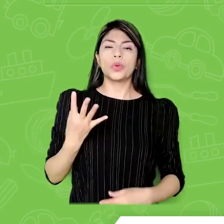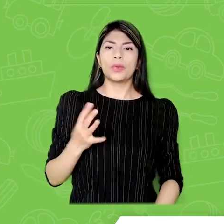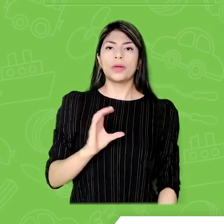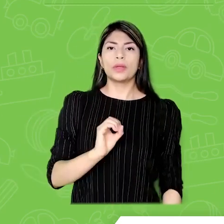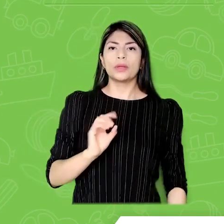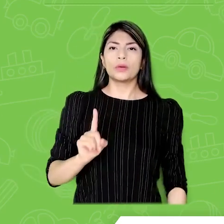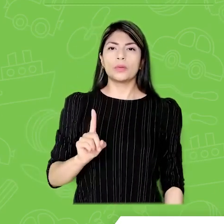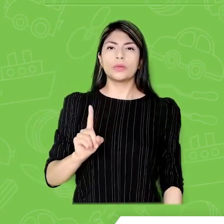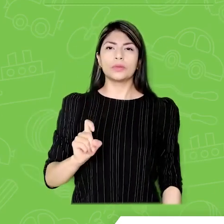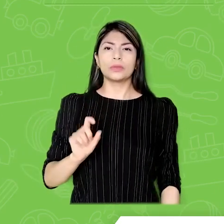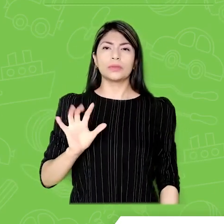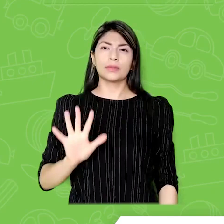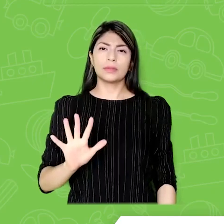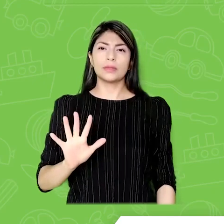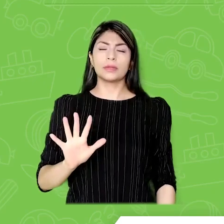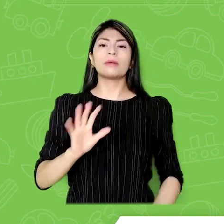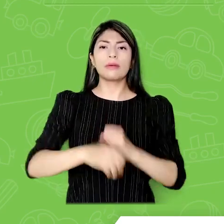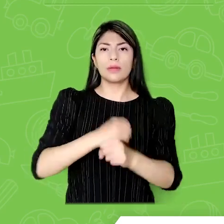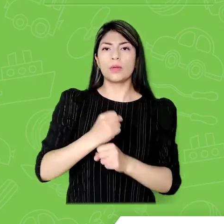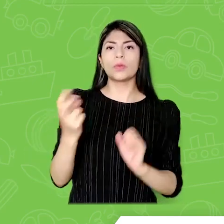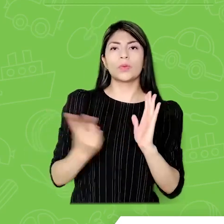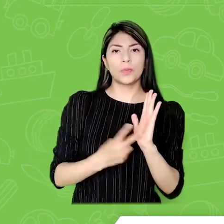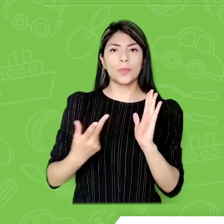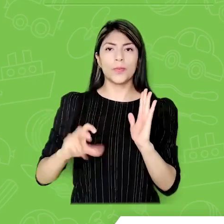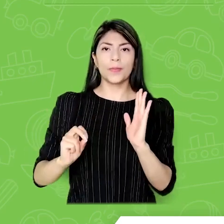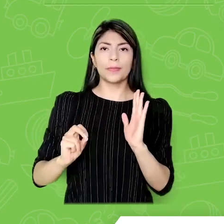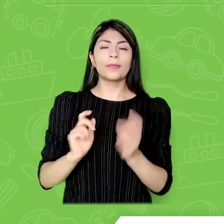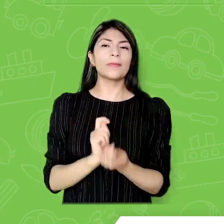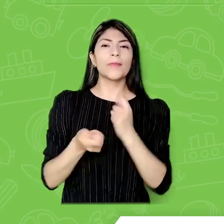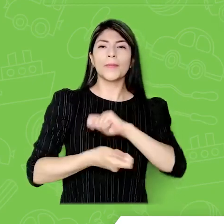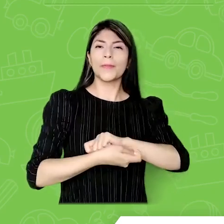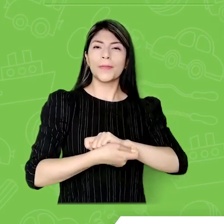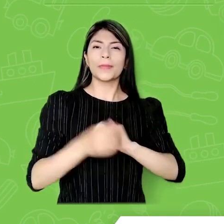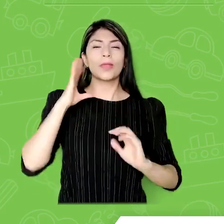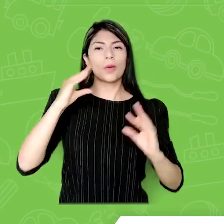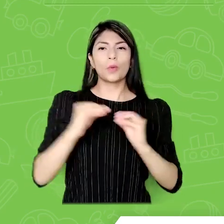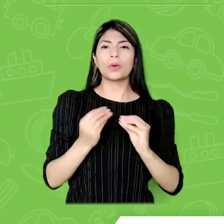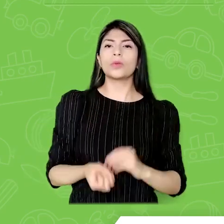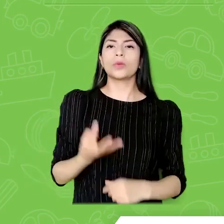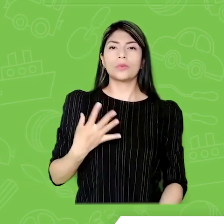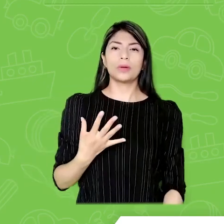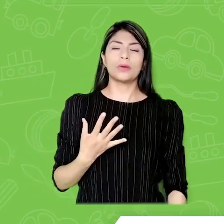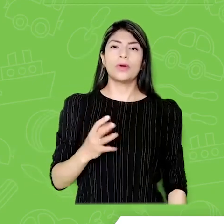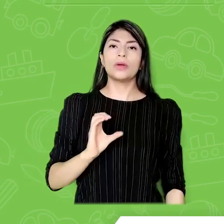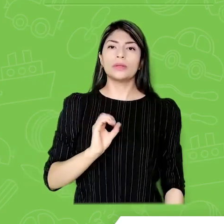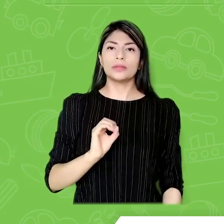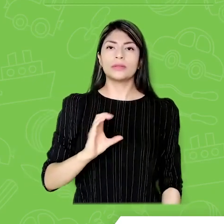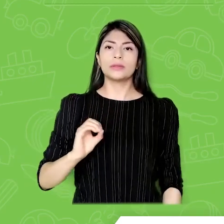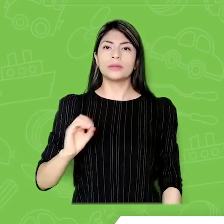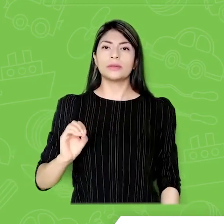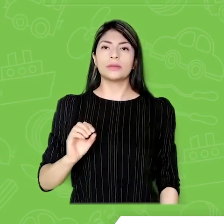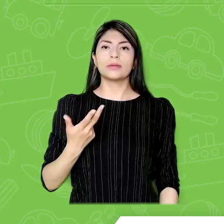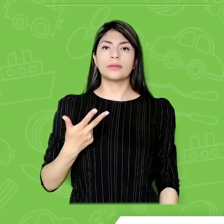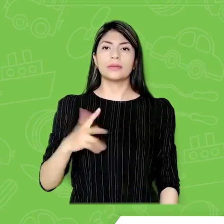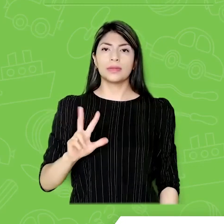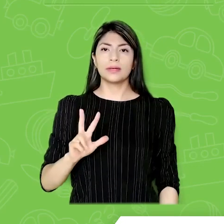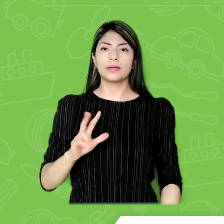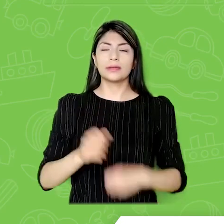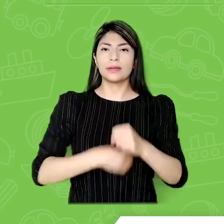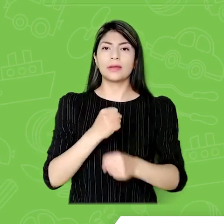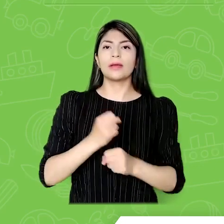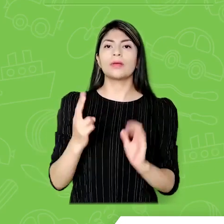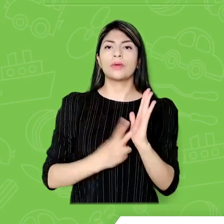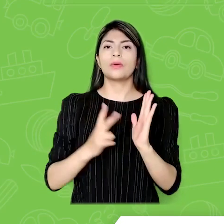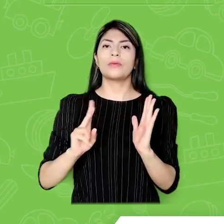0165 de 2020, modificado por el Acuerdo número 0013 de 2021, la